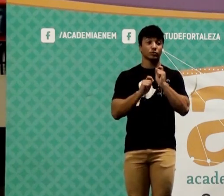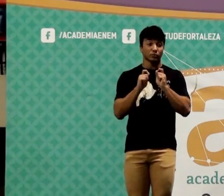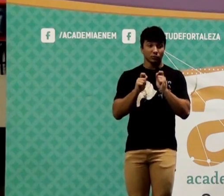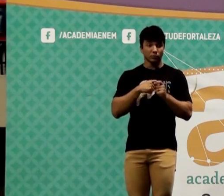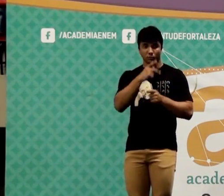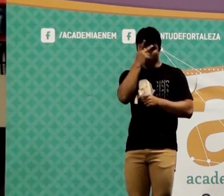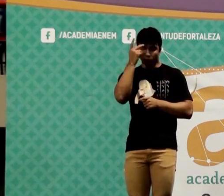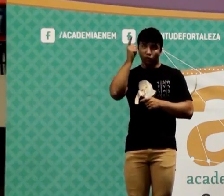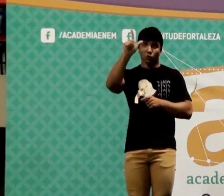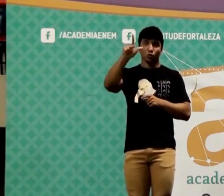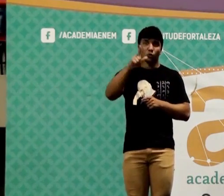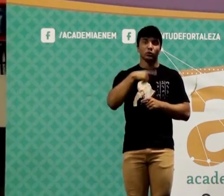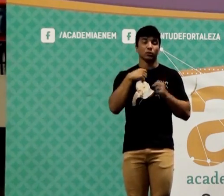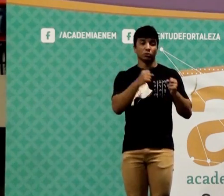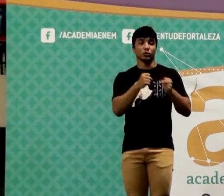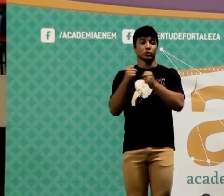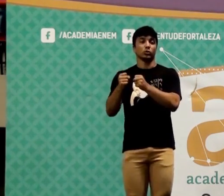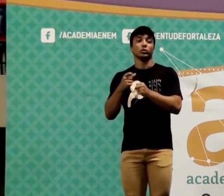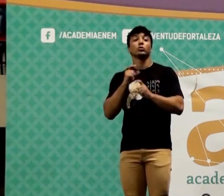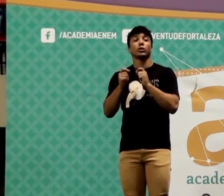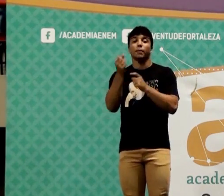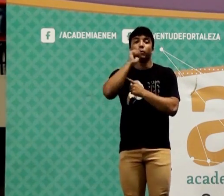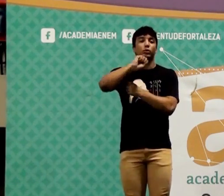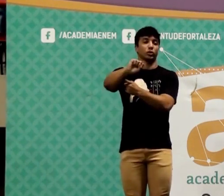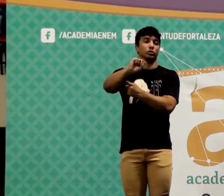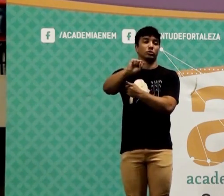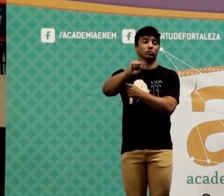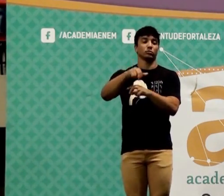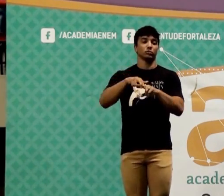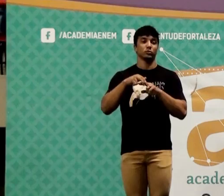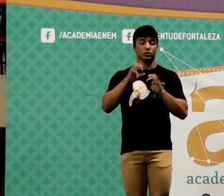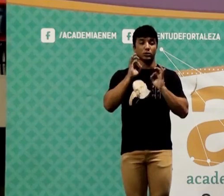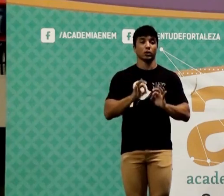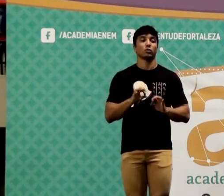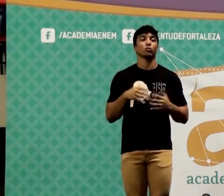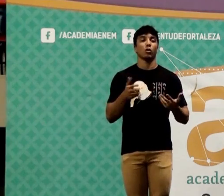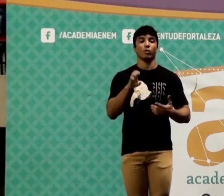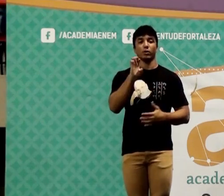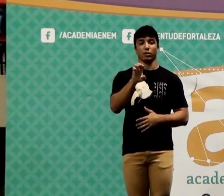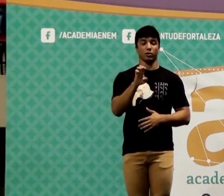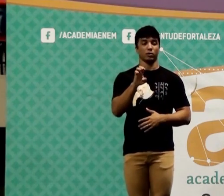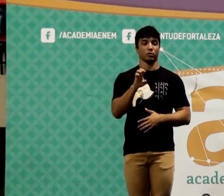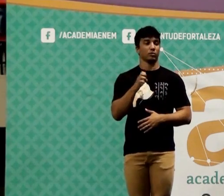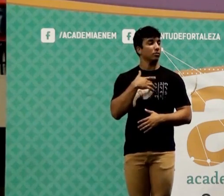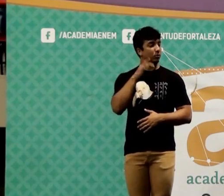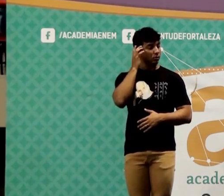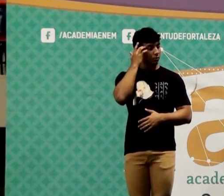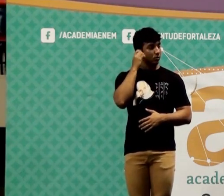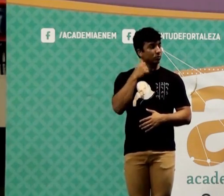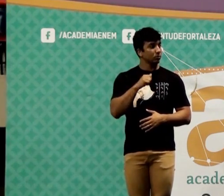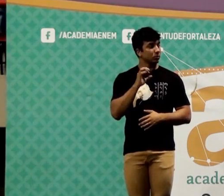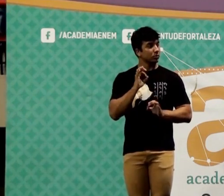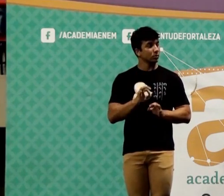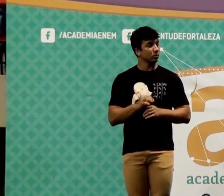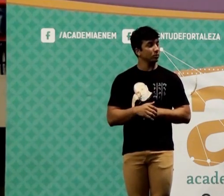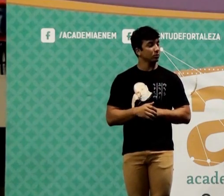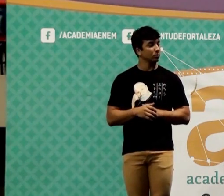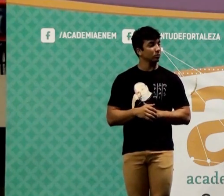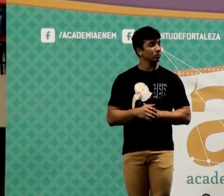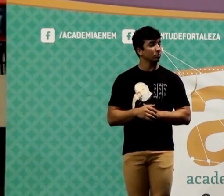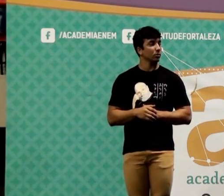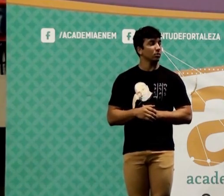ele pode sair do feudo. Agora também não pode voltar depois. Ele não pode ficar saindo do feudo, não. Se ele desistiu, ele não mora mais